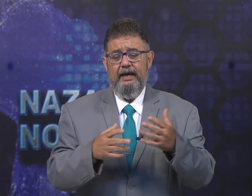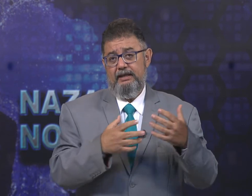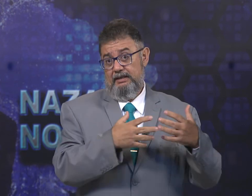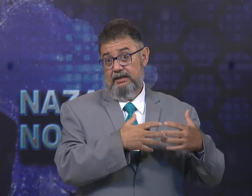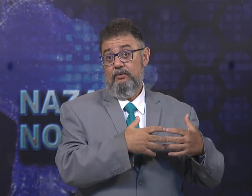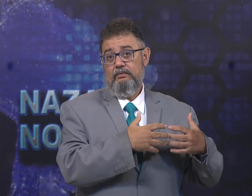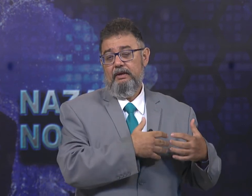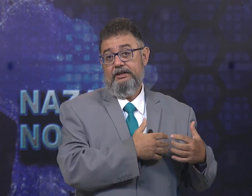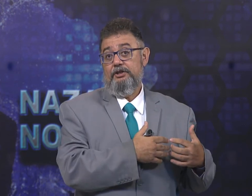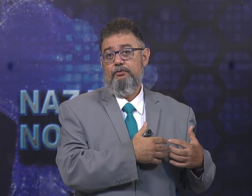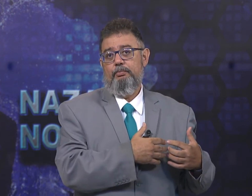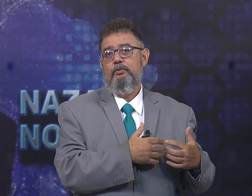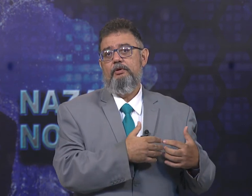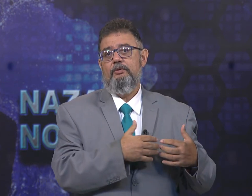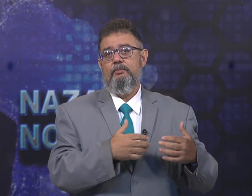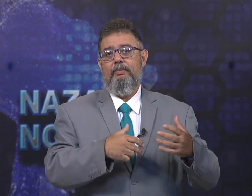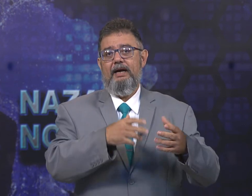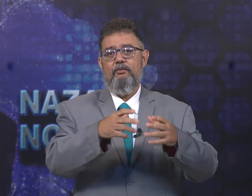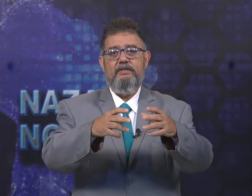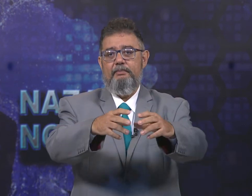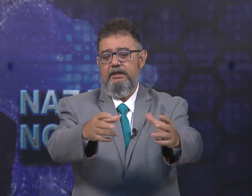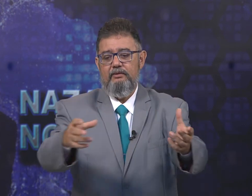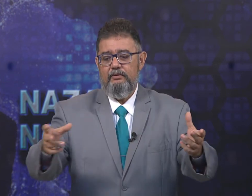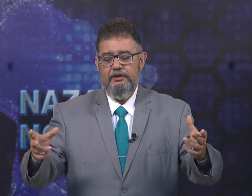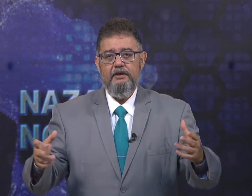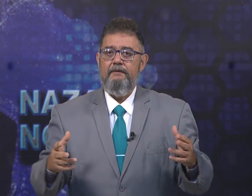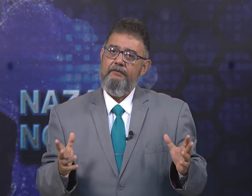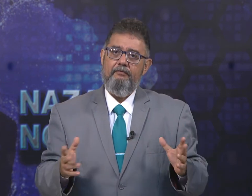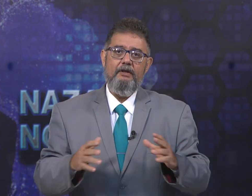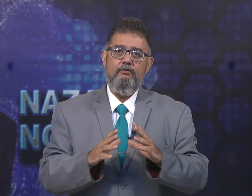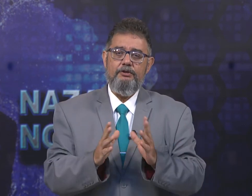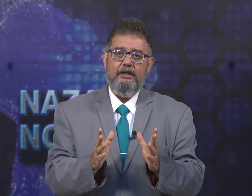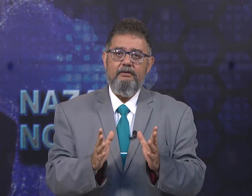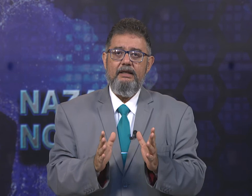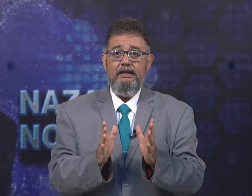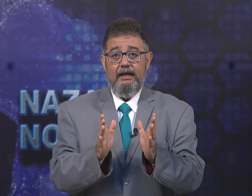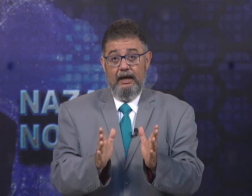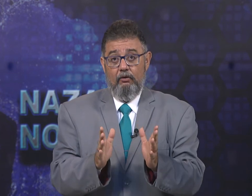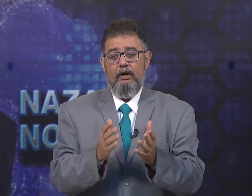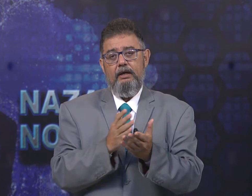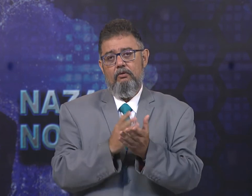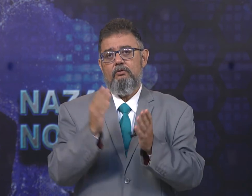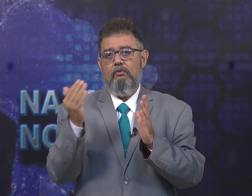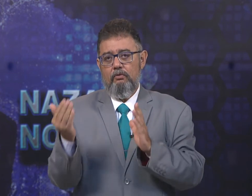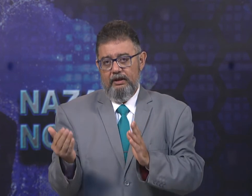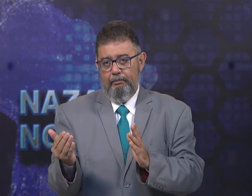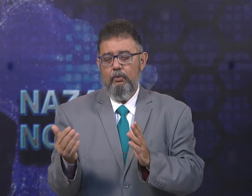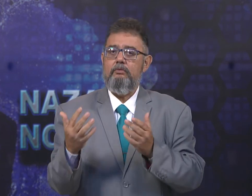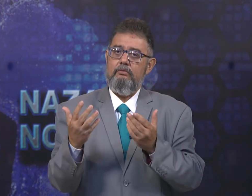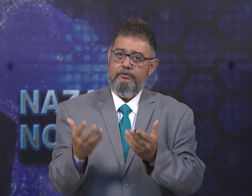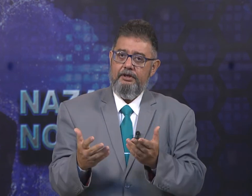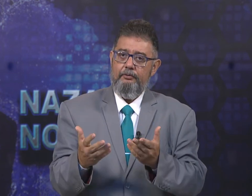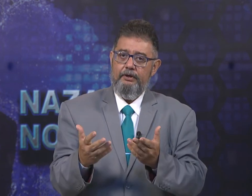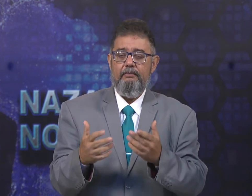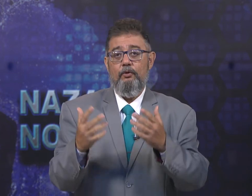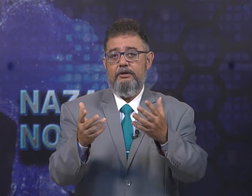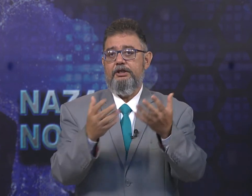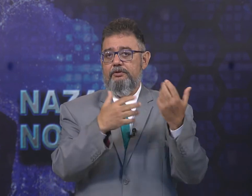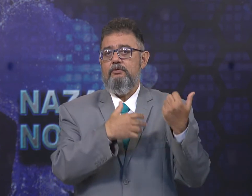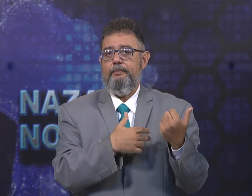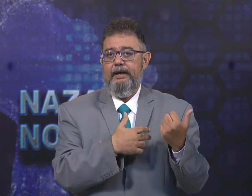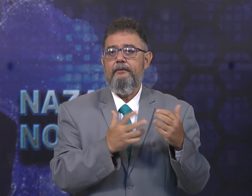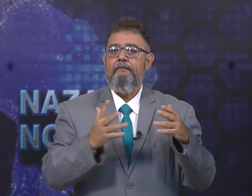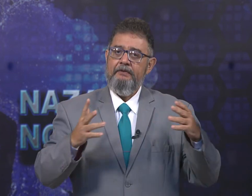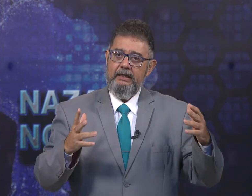que são dinheiro público, para os amigos. Enfim, do jeito que queria, agora encontrou um contraponto. Os caminhoneiros. Bom,